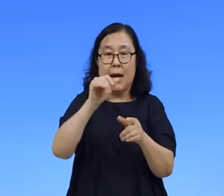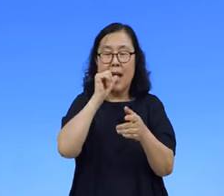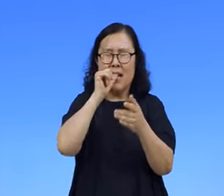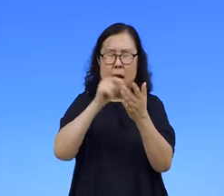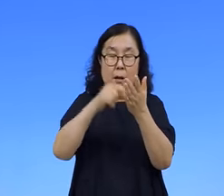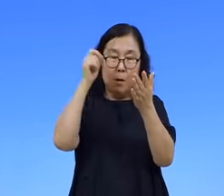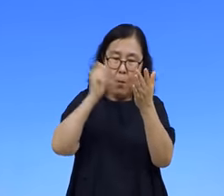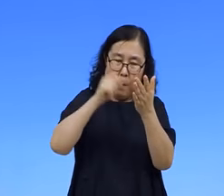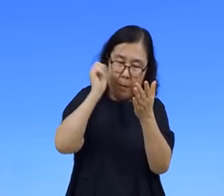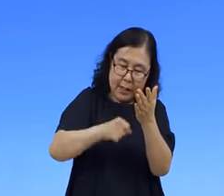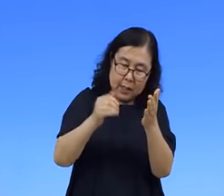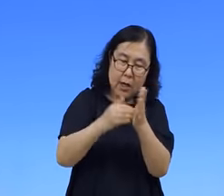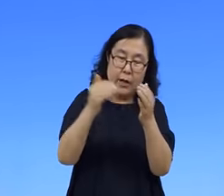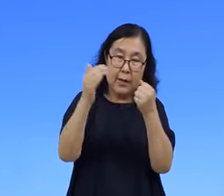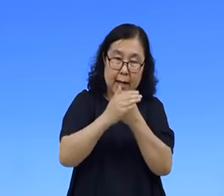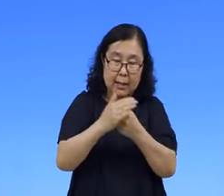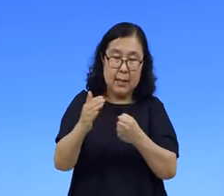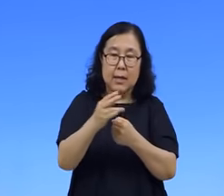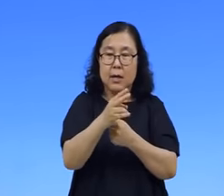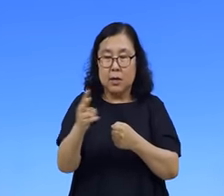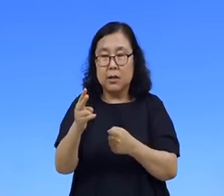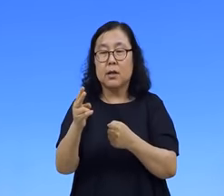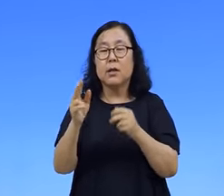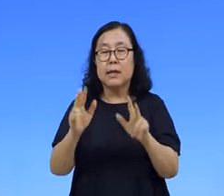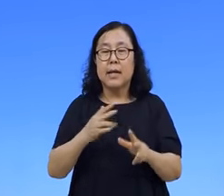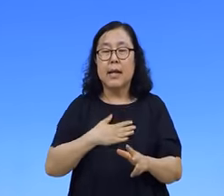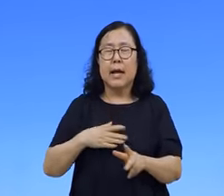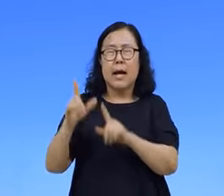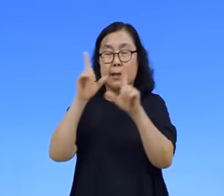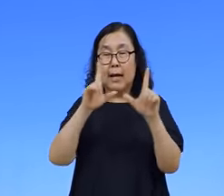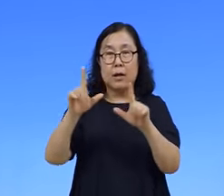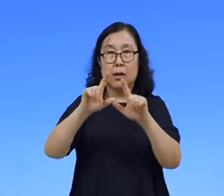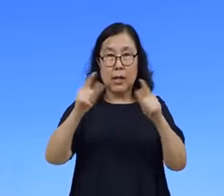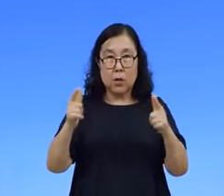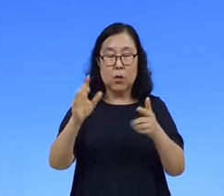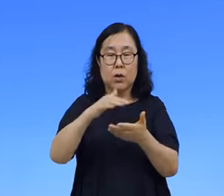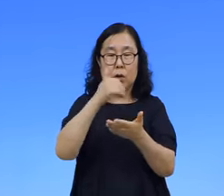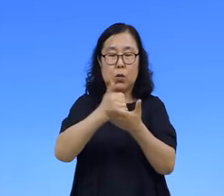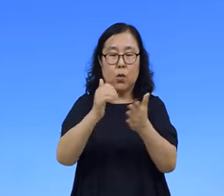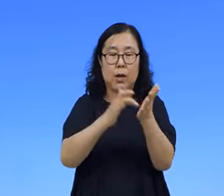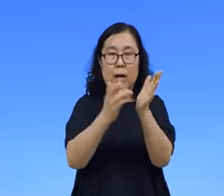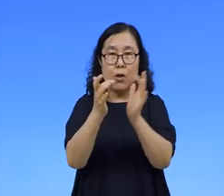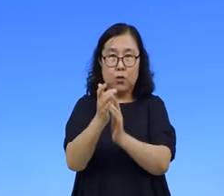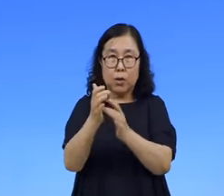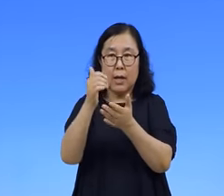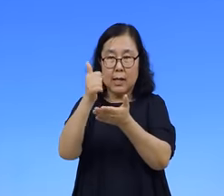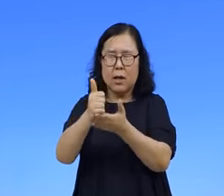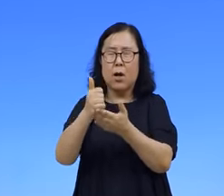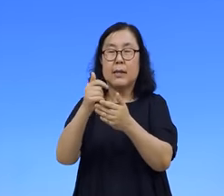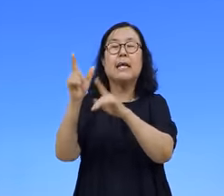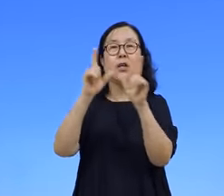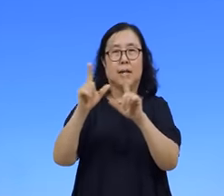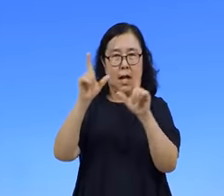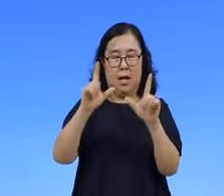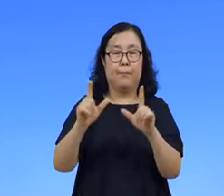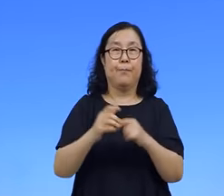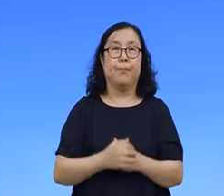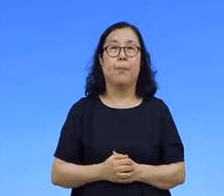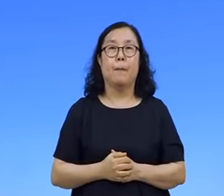못 박혔나니 그런 적이 이제는 내가 산 것이 아니요 내 안에 그리스도 예수께서 사신 것이야.